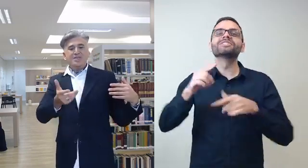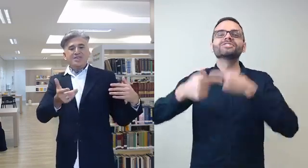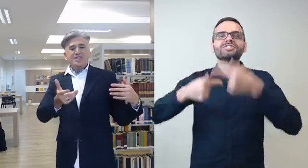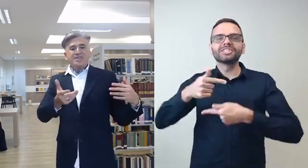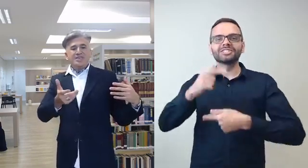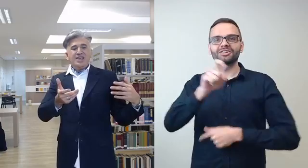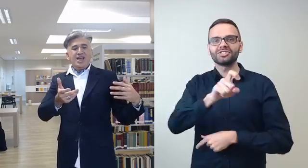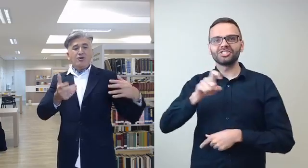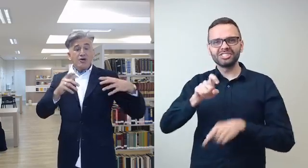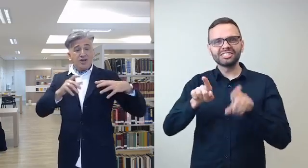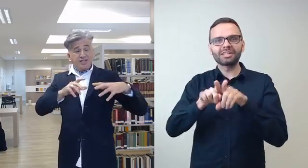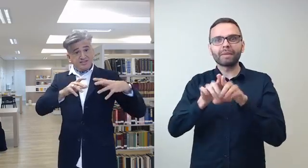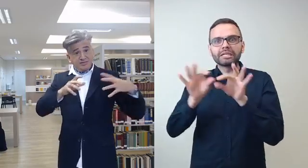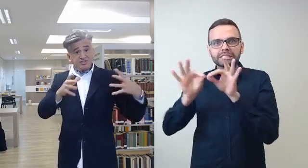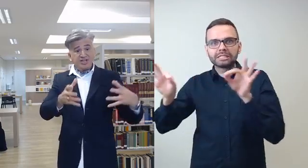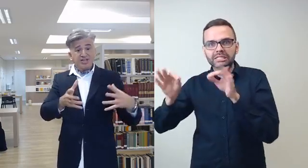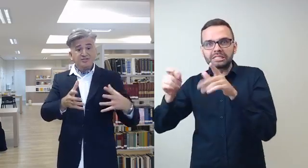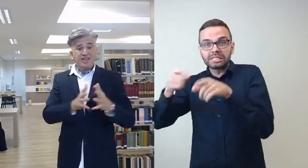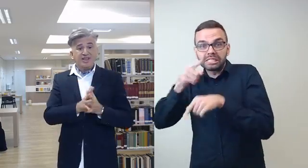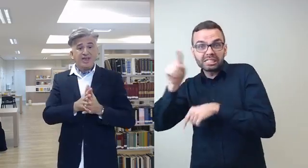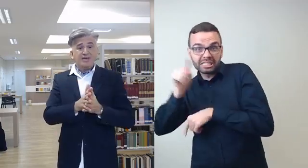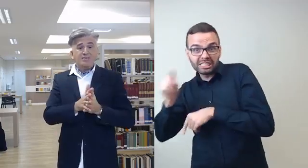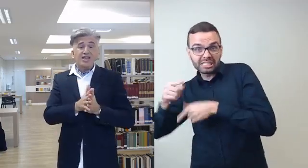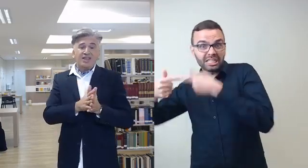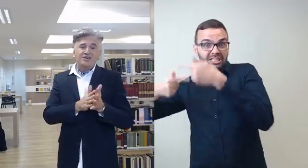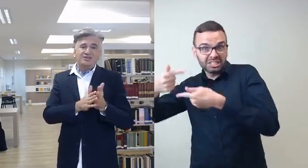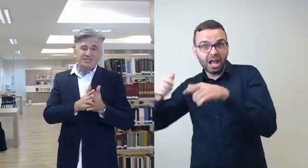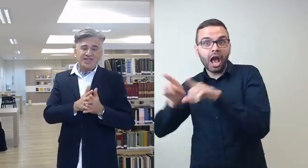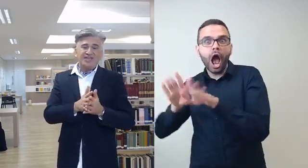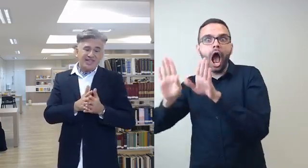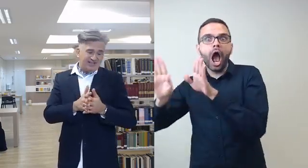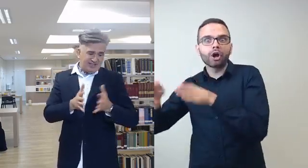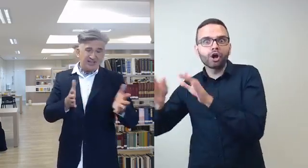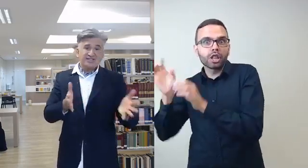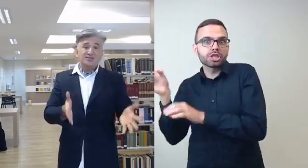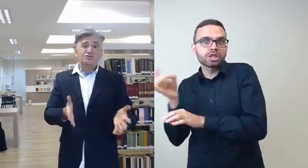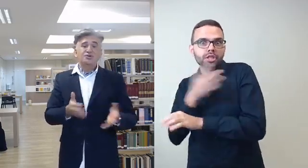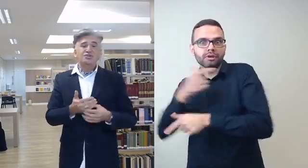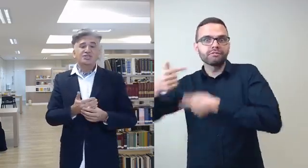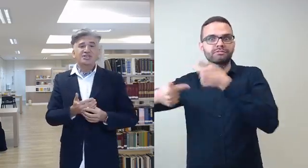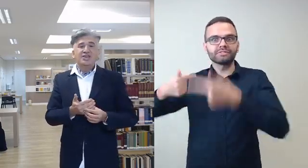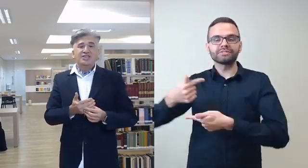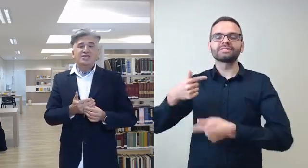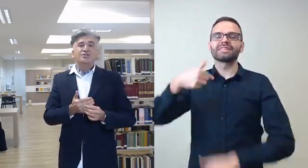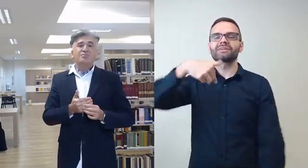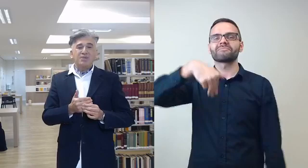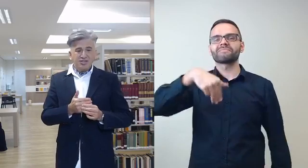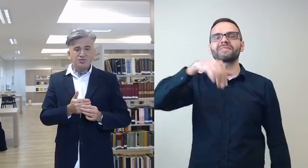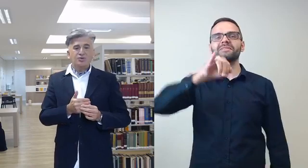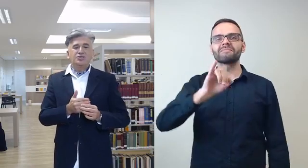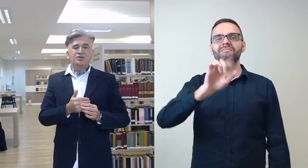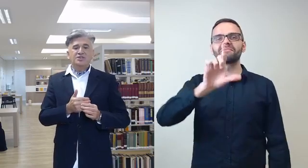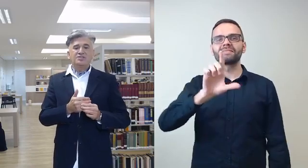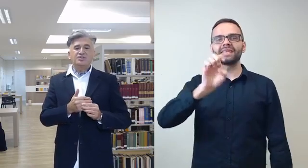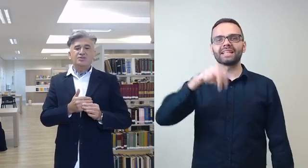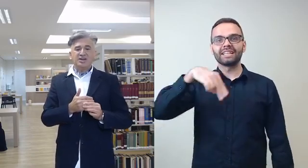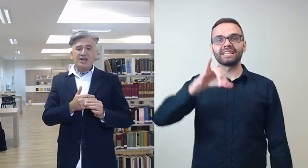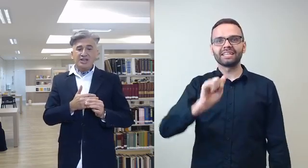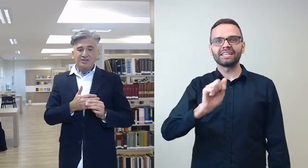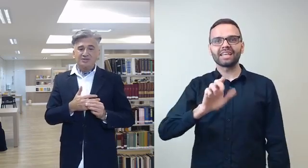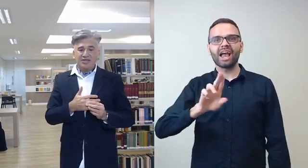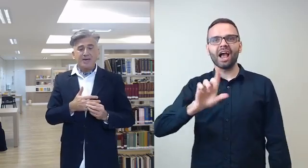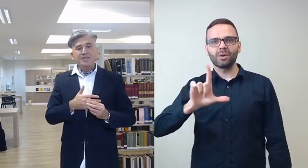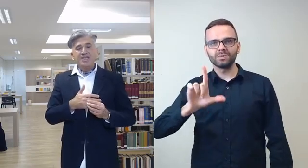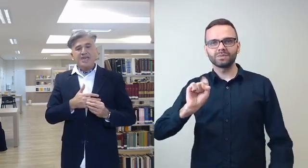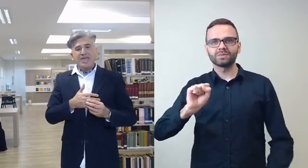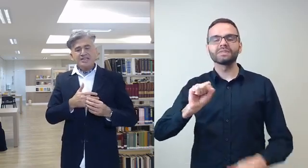né? E agora estamos chegando na Millennials, né? Que é essa geração de hoje, que eu também estou atuando e estou